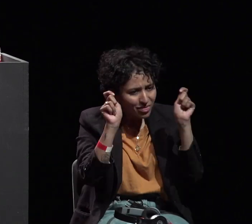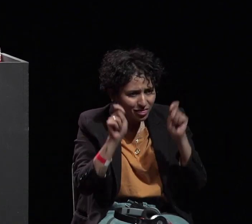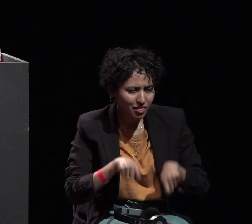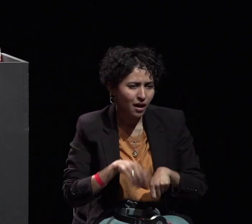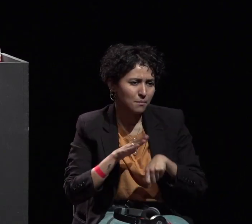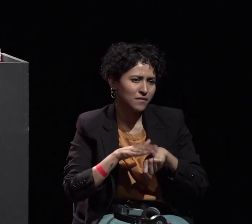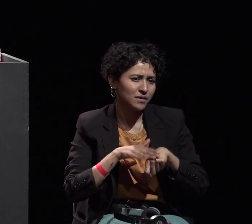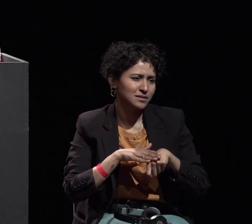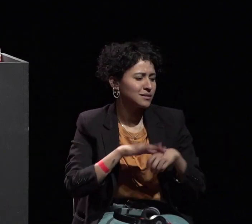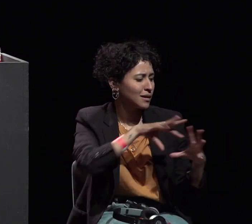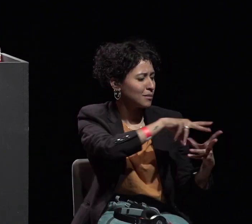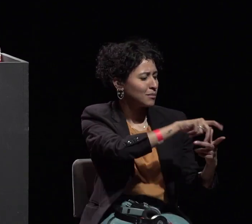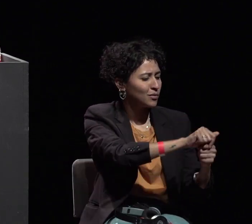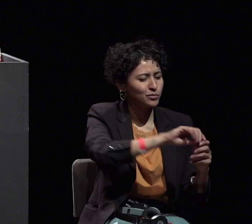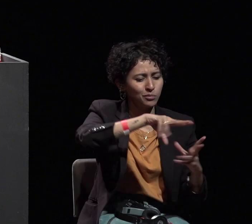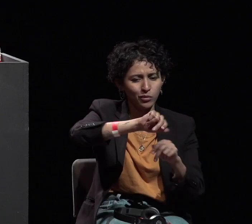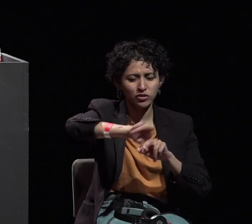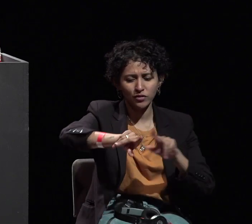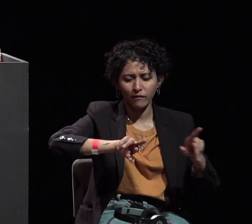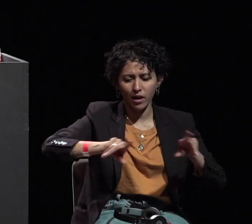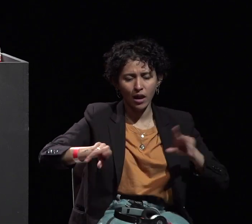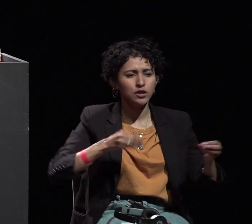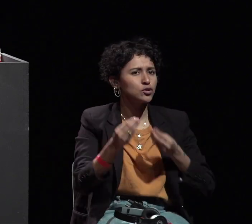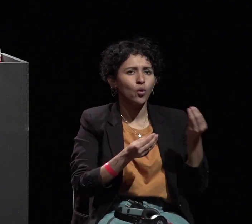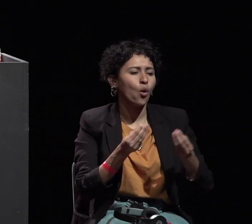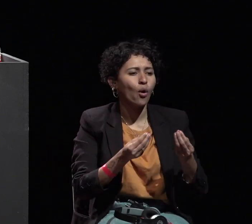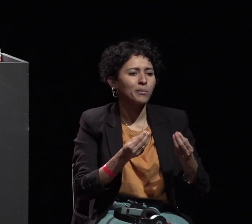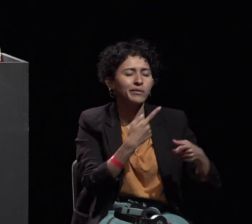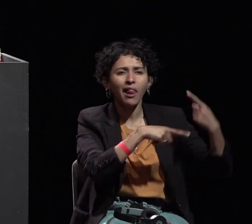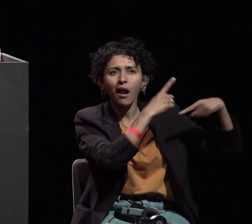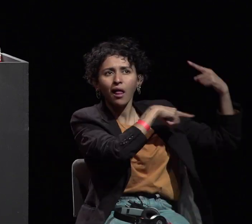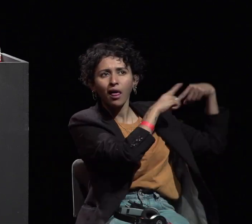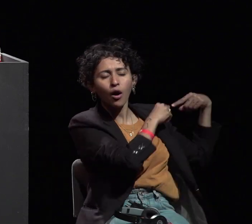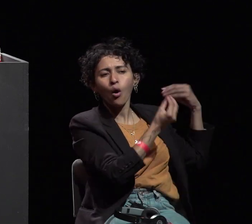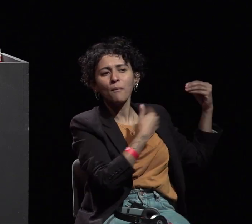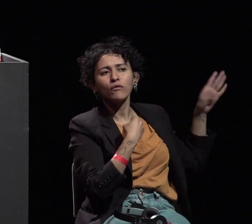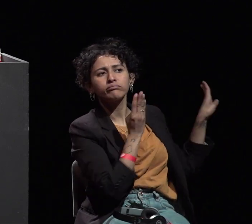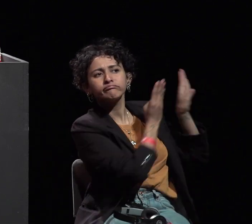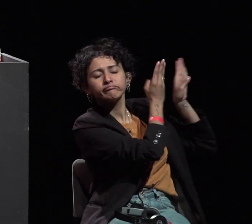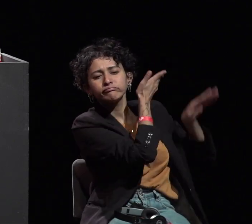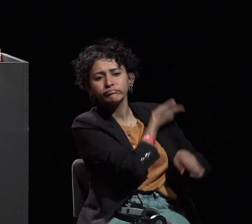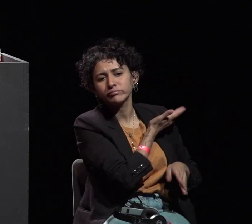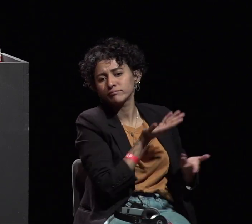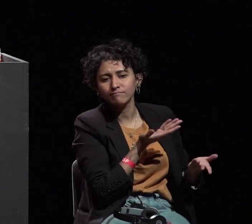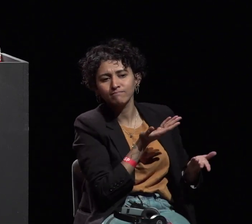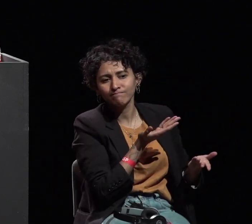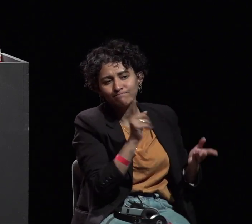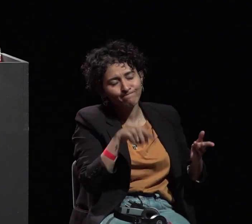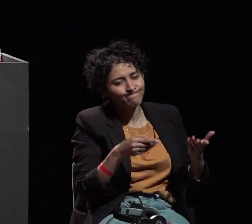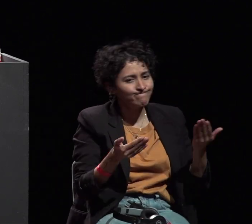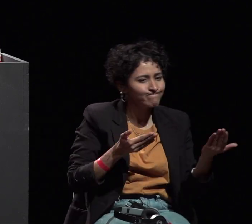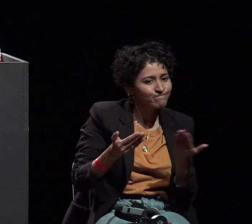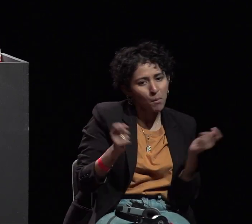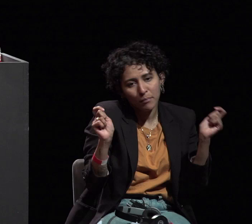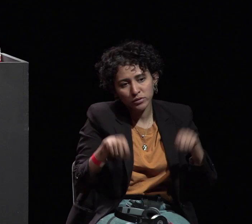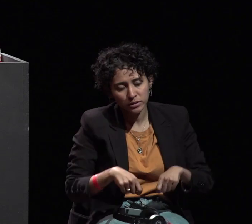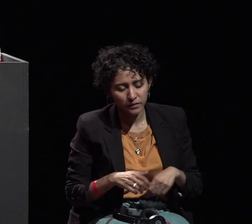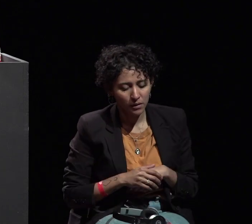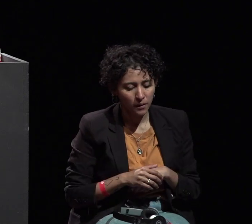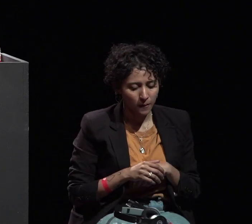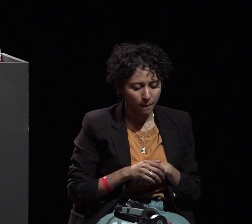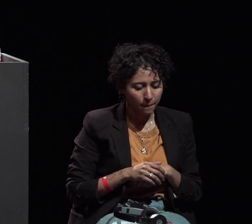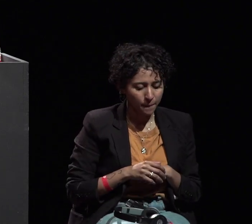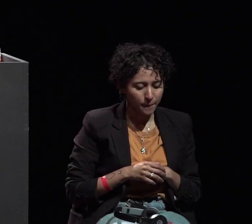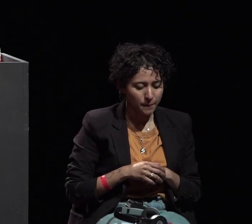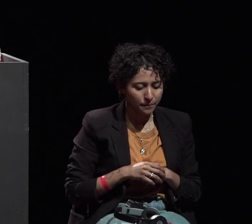mundos possíveis divergentes dos modernos. Isso, porém, ainda não é tudo, né? A proposta de identificar coisas e seus